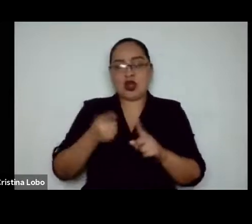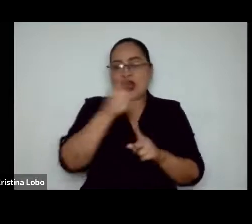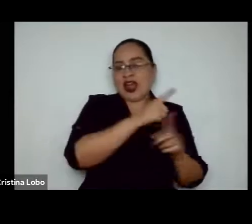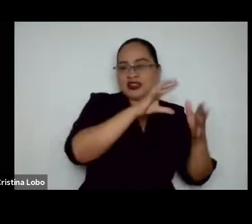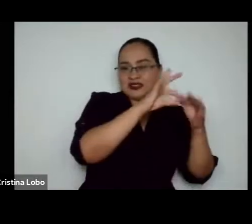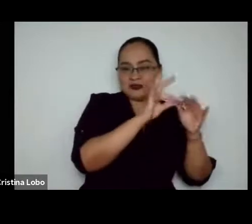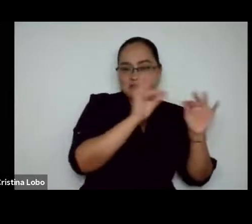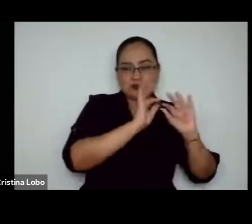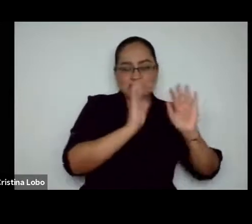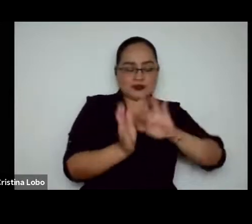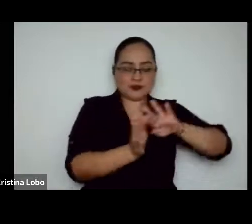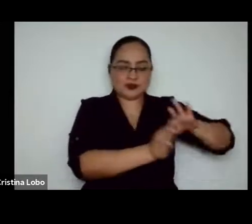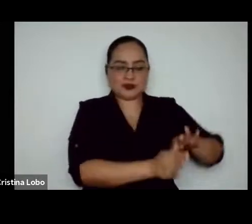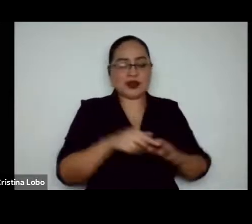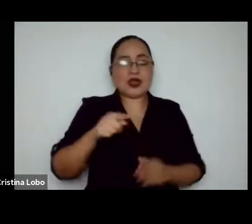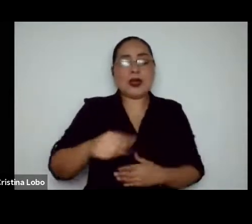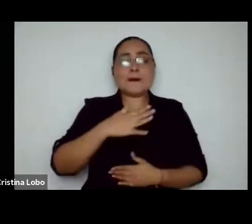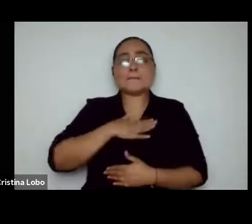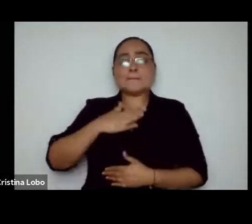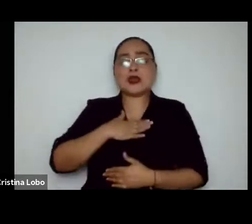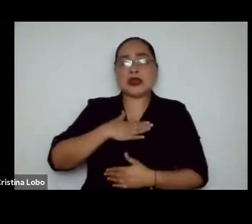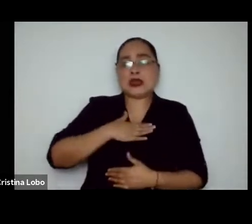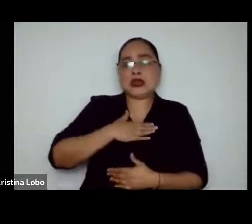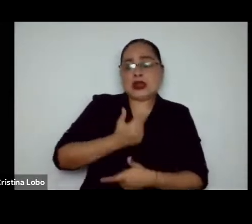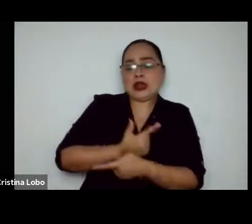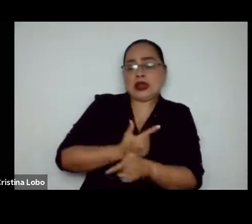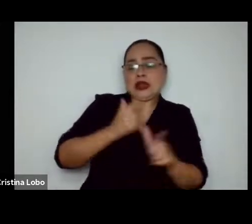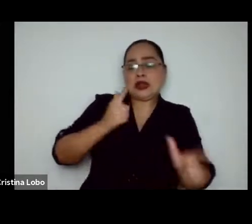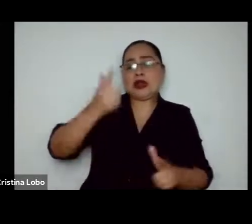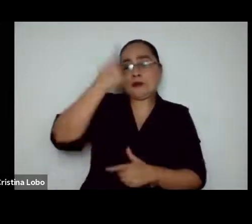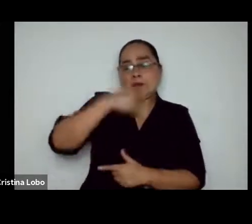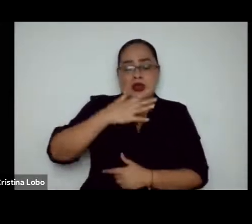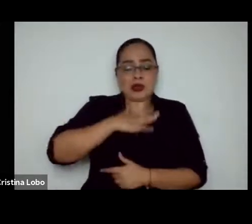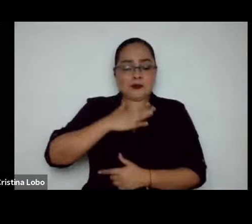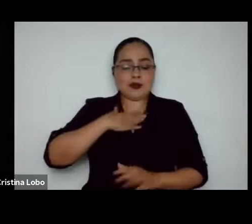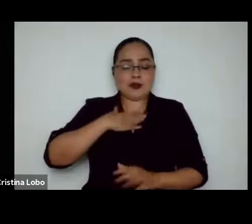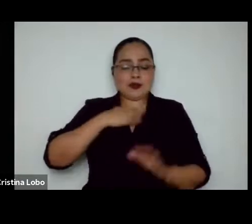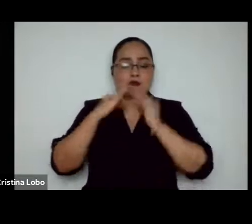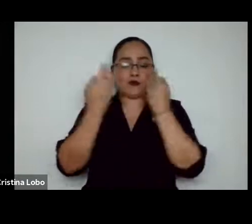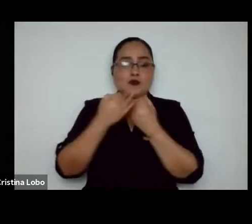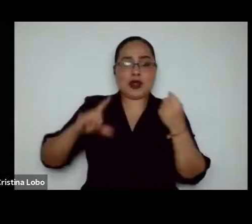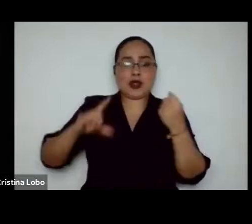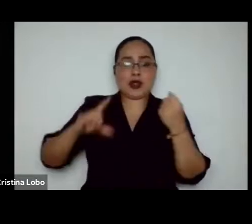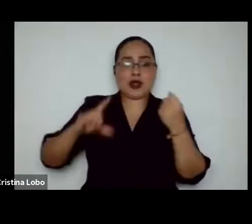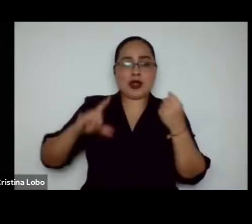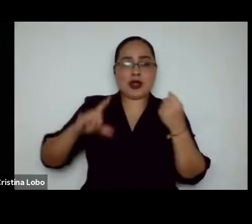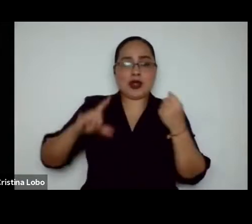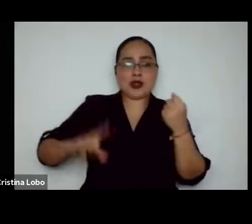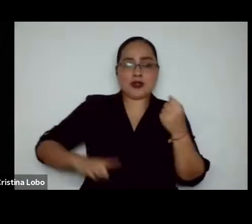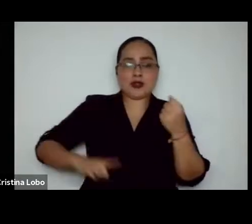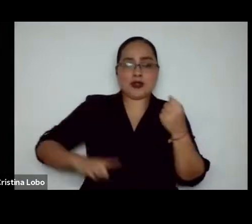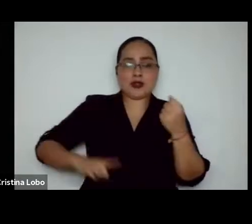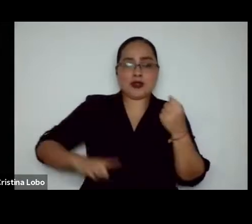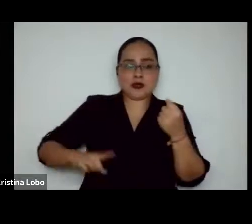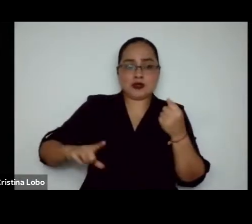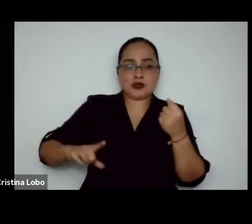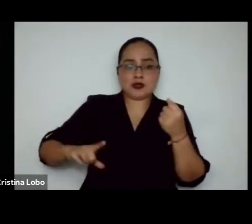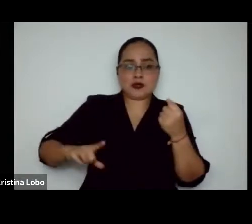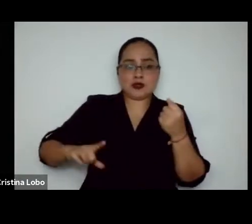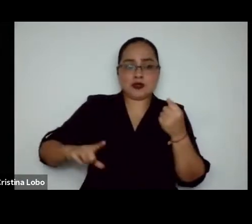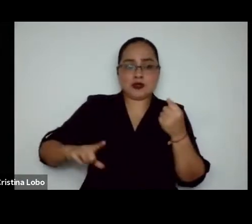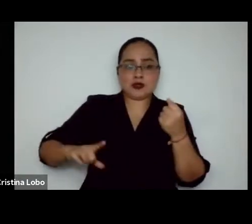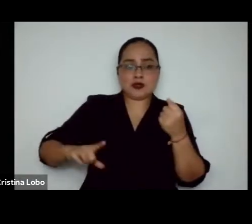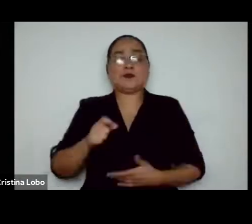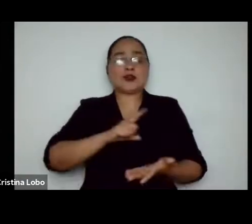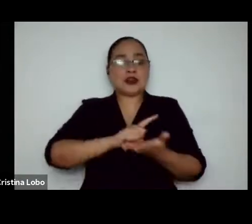libertad, sino como una idea de libertad de autogobierno colectivo. Es decir, la función de los derechos de